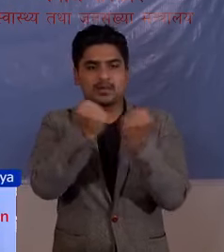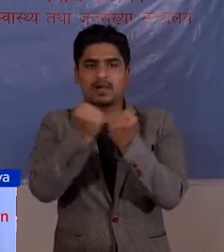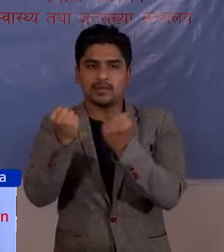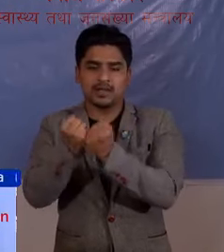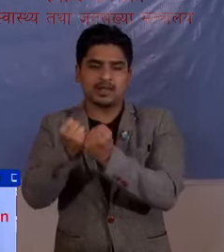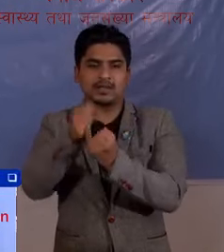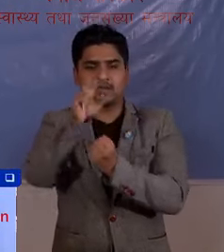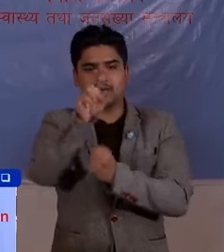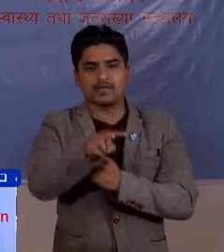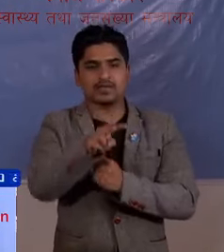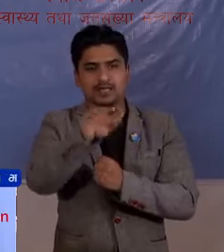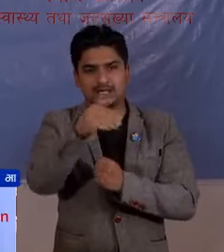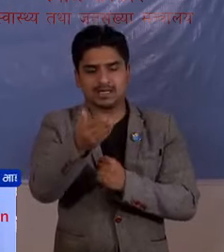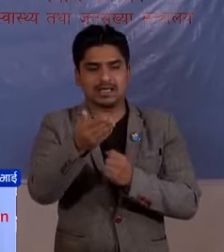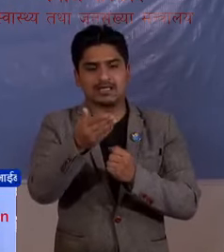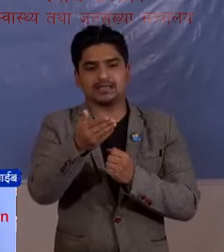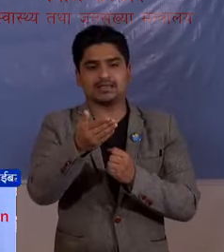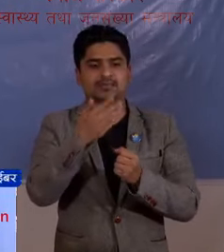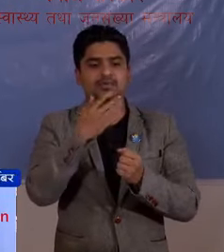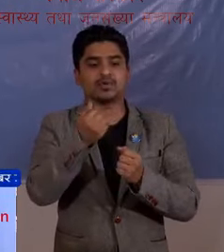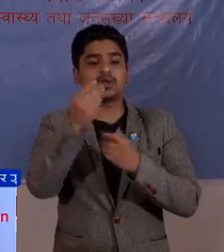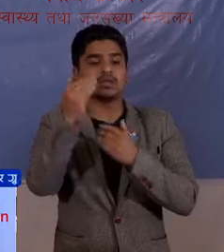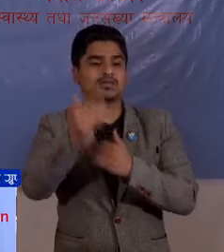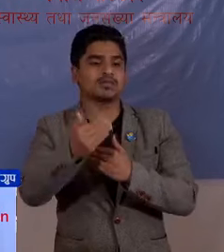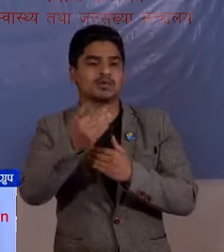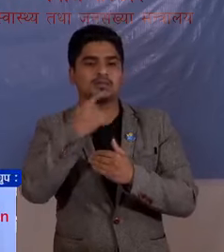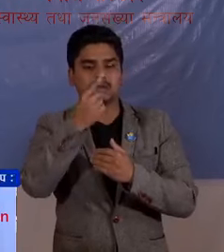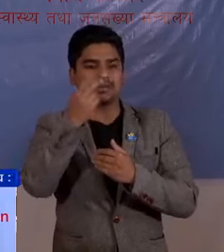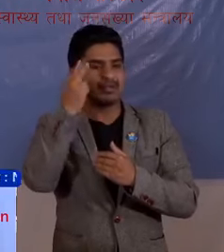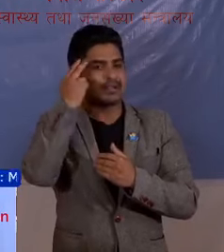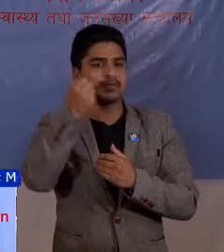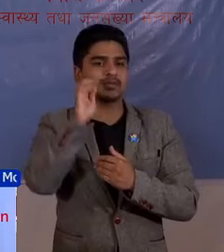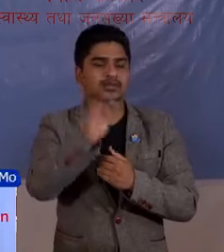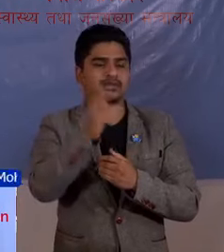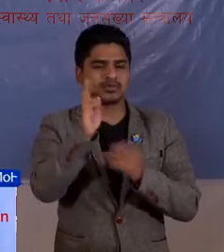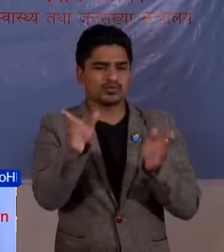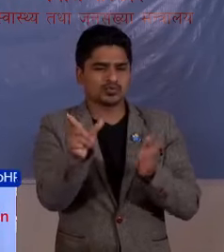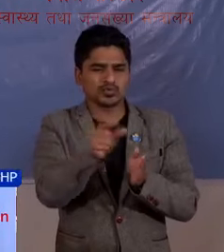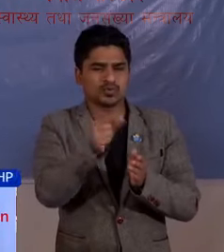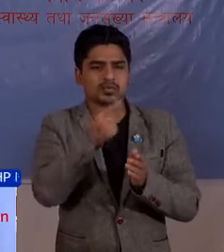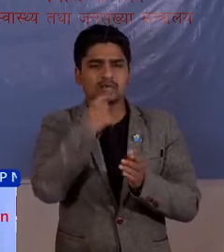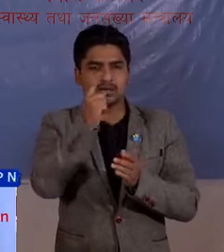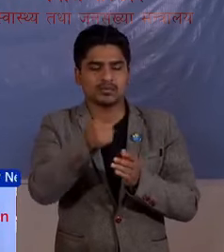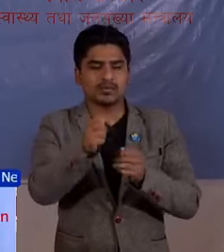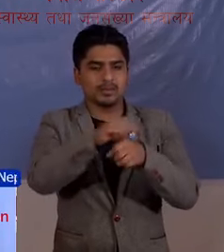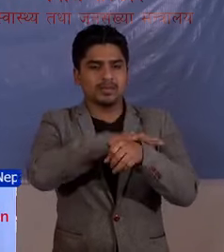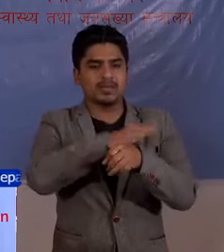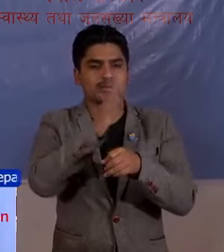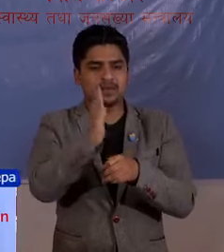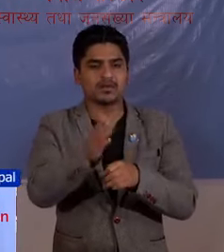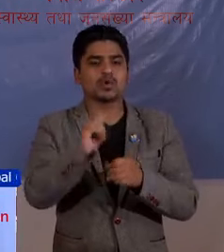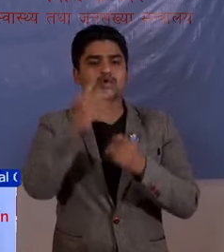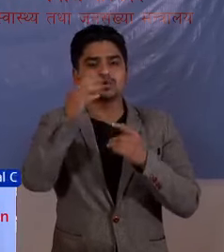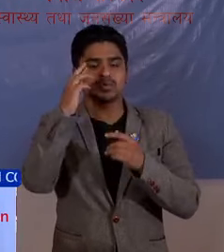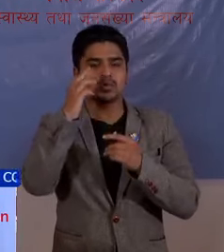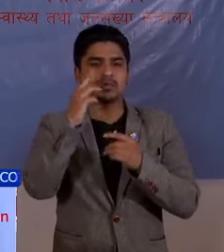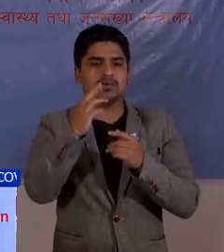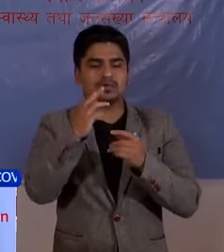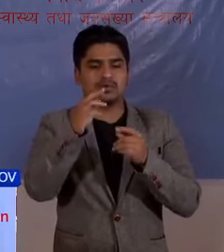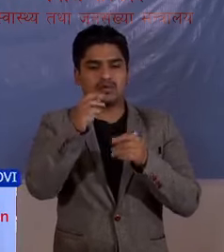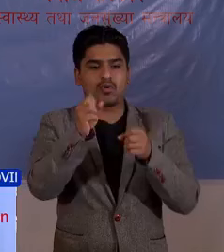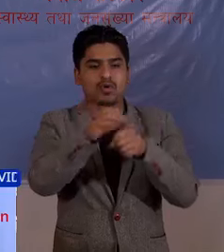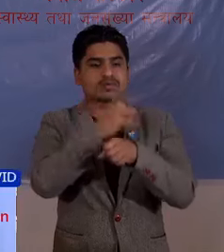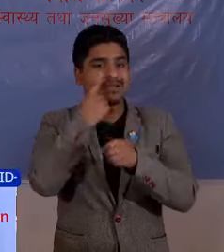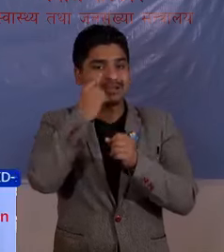लकडाउनको स्थितिलाई निर्धारण गर्छ। त्यसले गर्दाखेरि छोटकरीमा भन्दा संक्रमणले कस्तो रूप लिन्छ आगामी